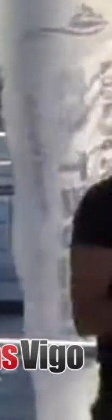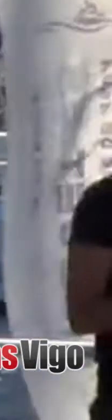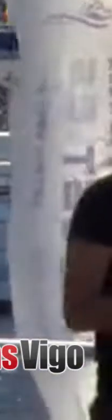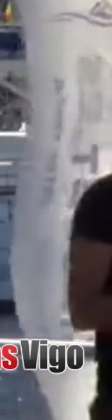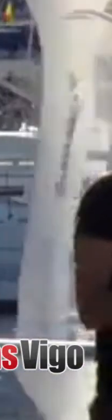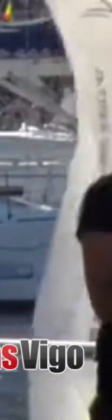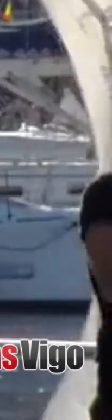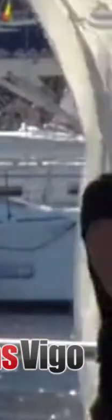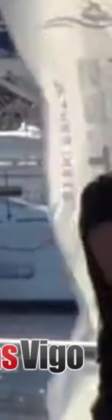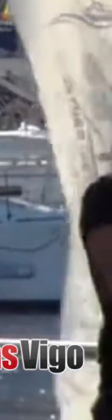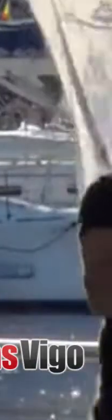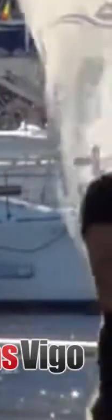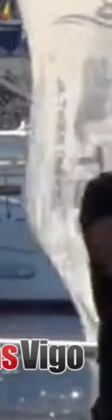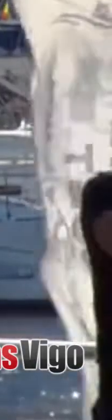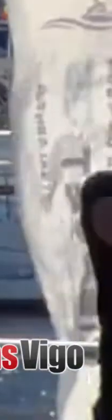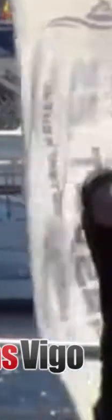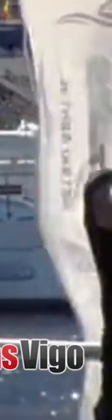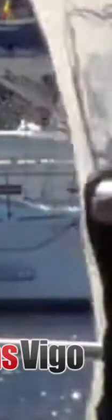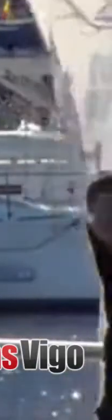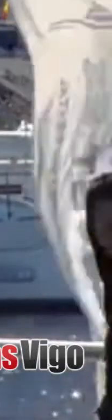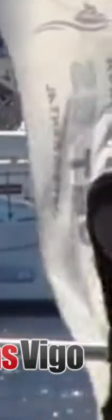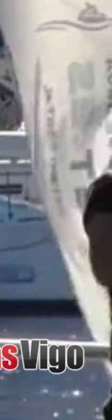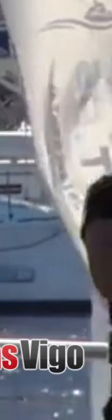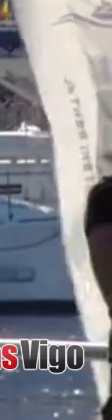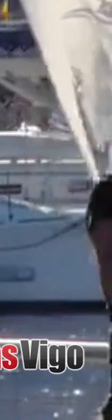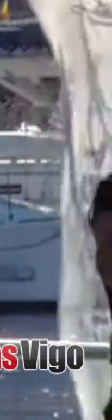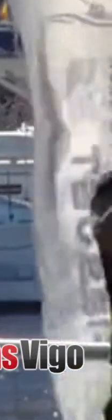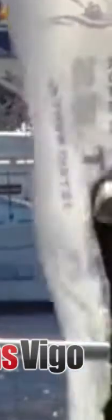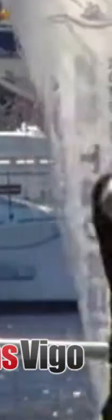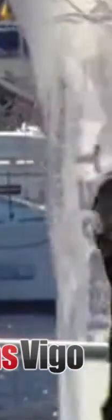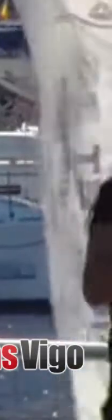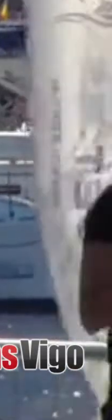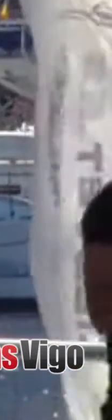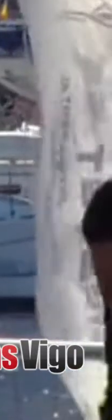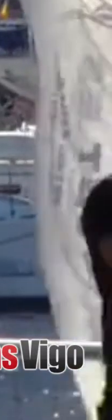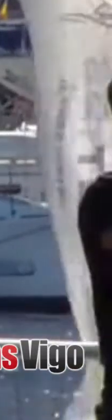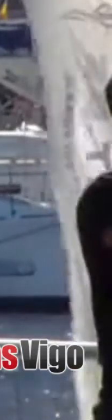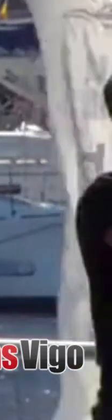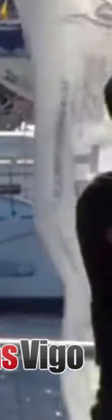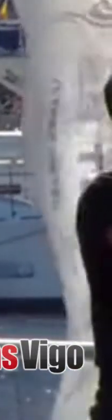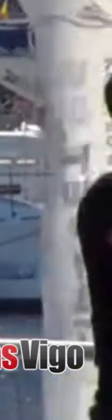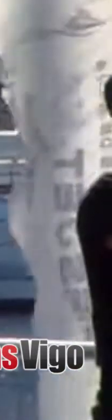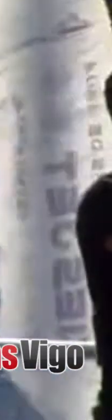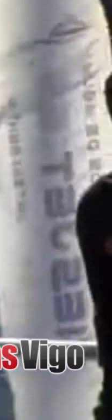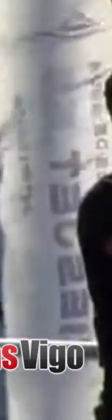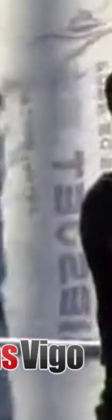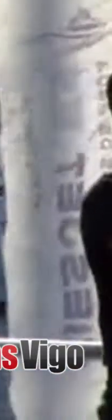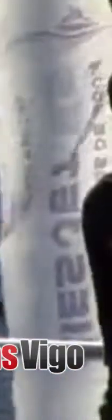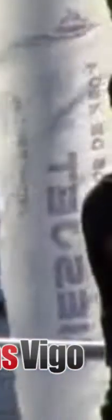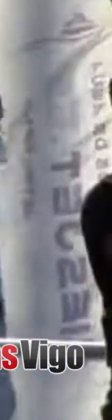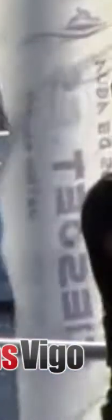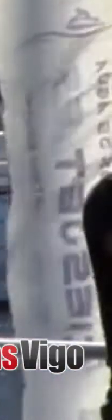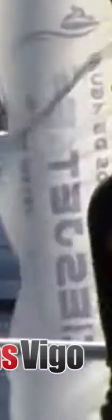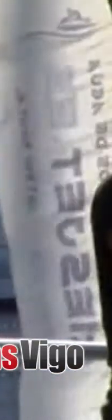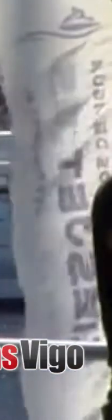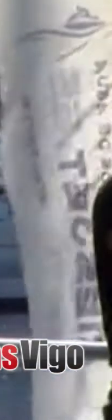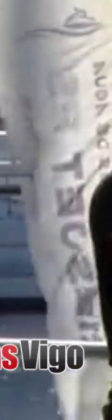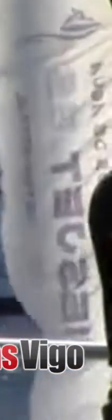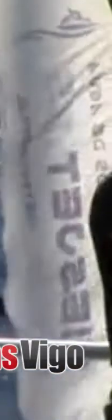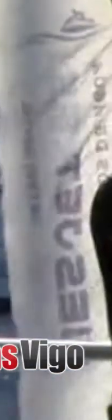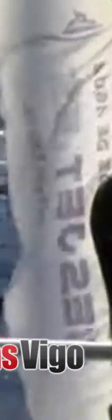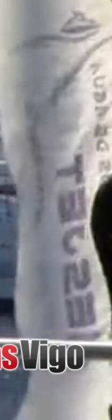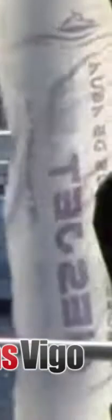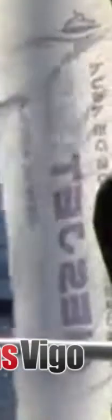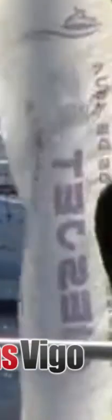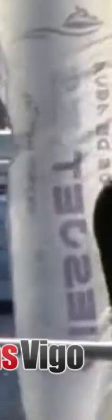se vayan. O 12 de xullo podemos escribir unha nova historia na páxina de Galiza cunha muller presidenta. Enchede